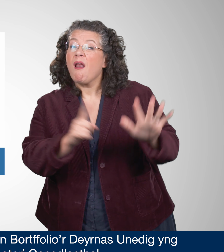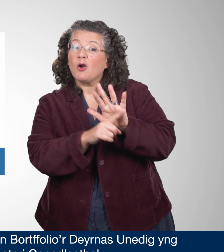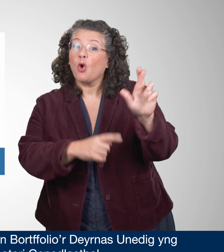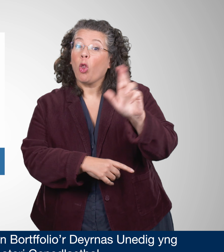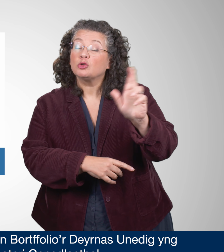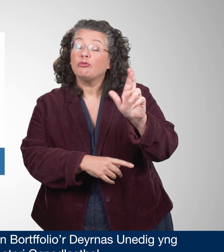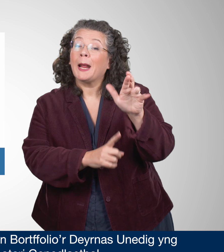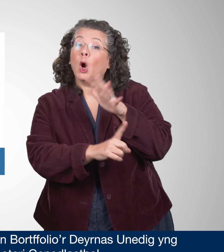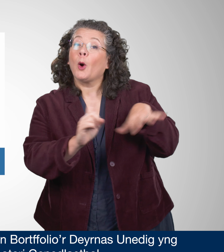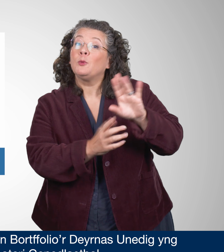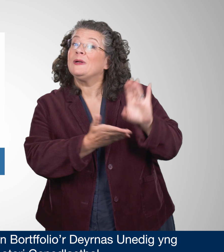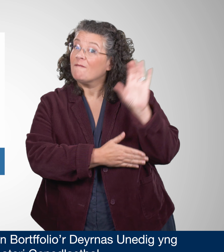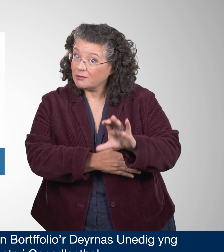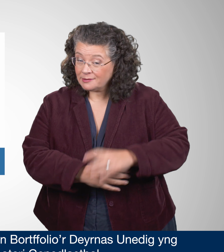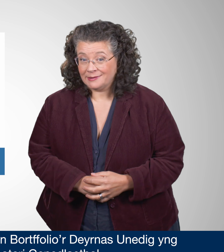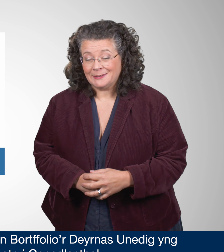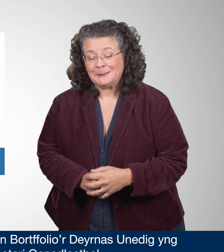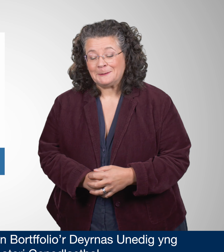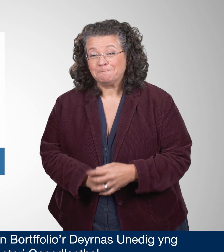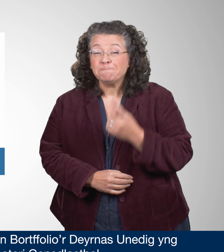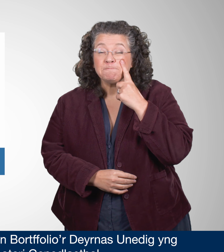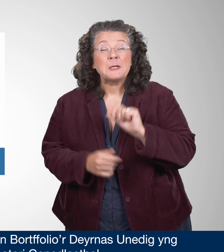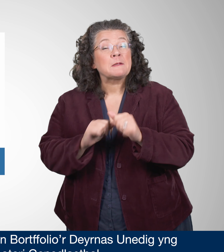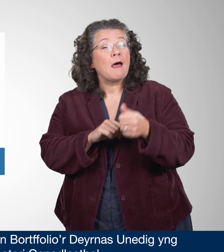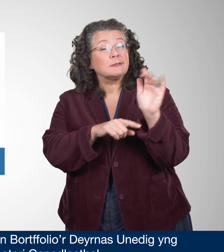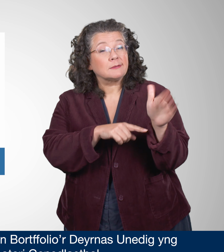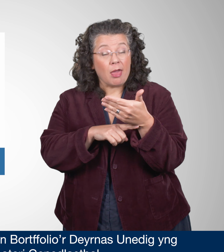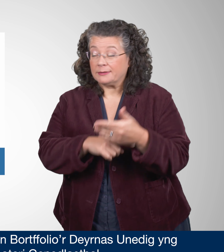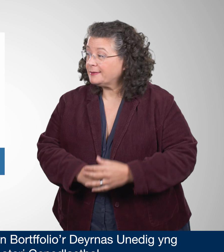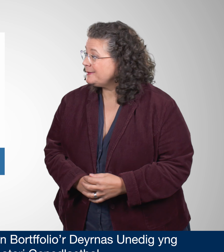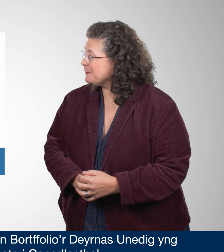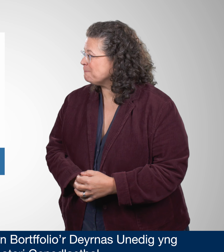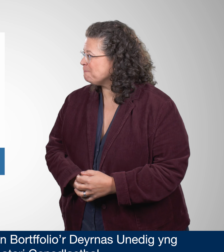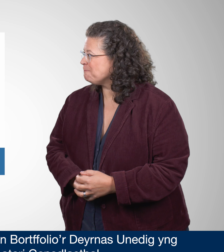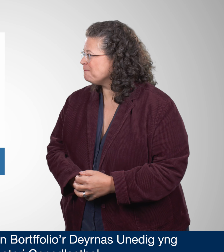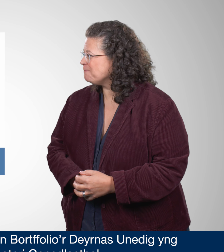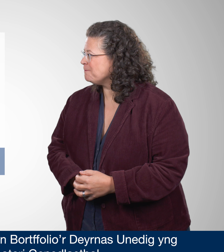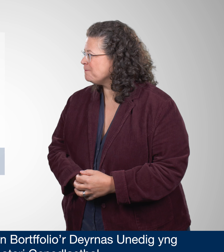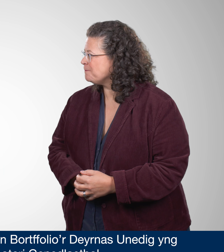Nghronfa gymunedol y Loteri Genedlaethol.